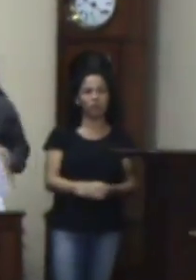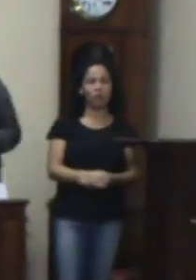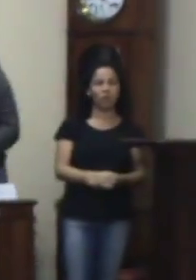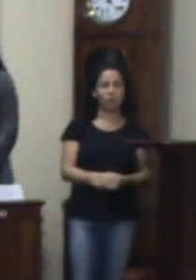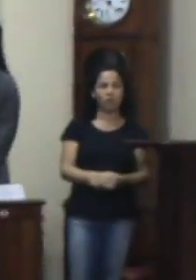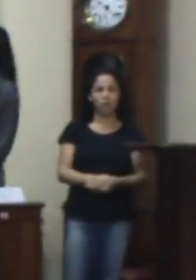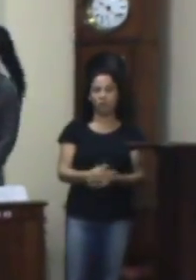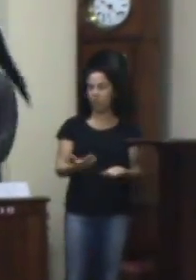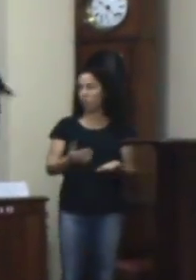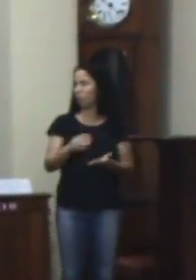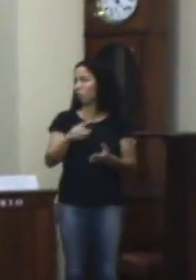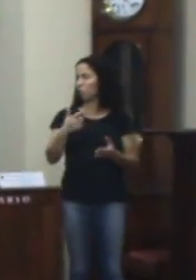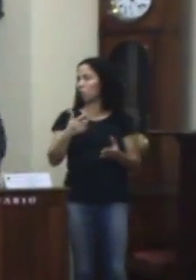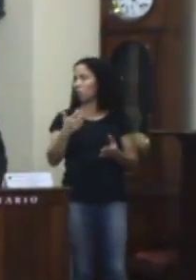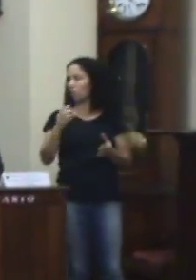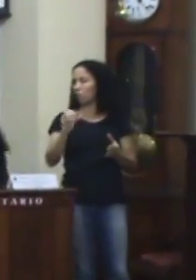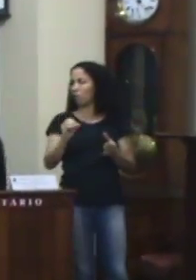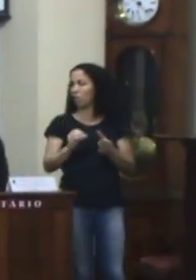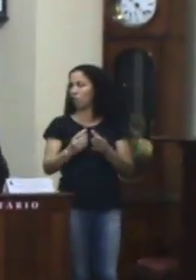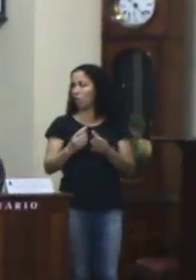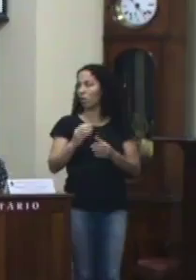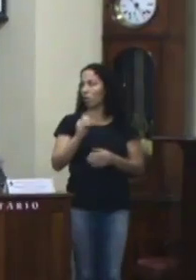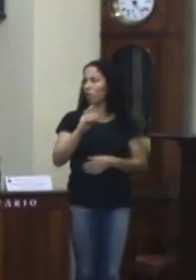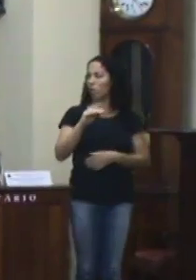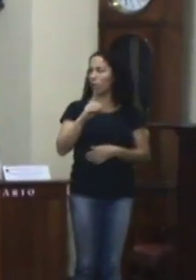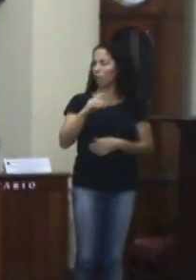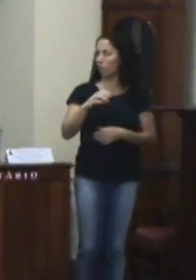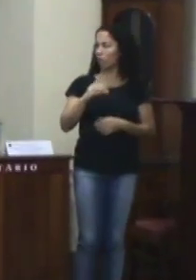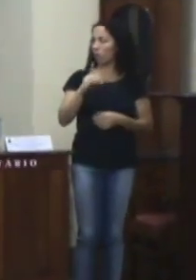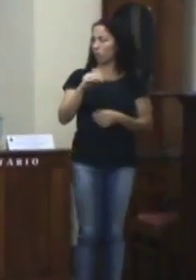Paulo, bom dia. Não tenho.